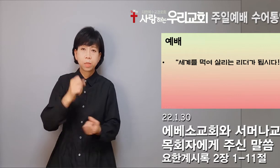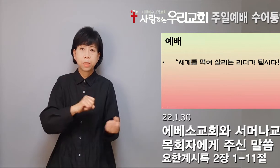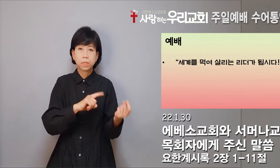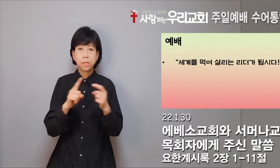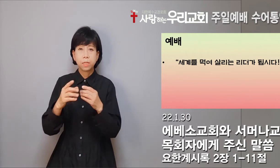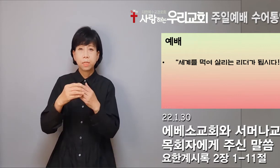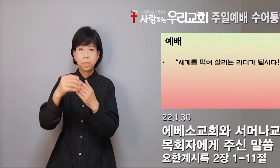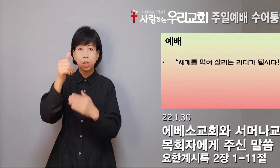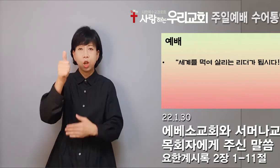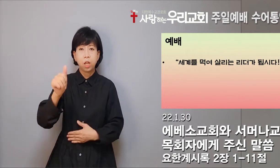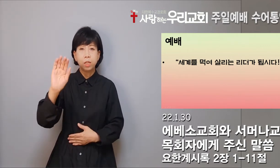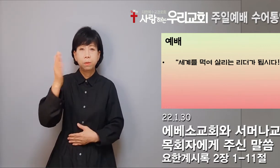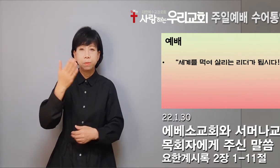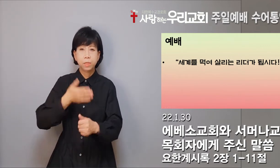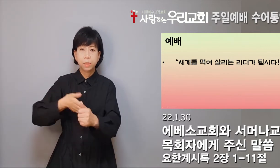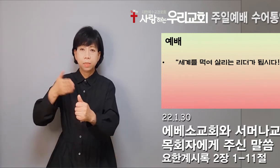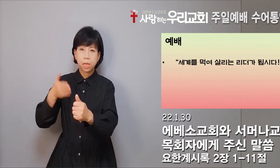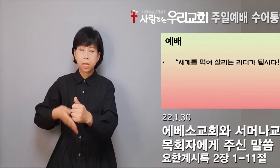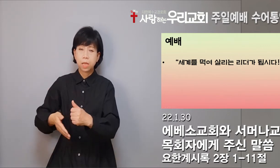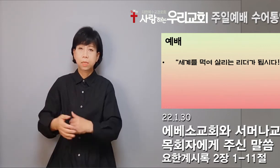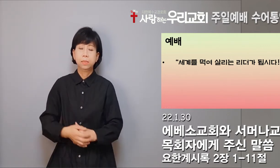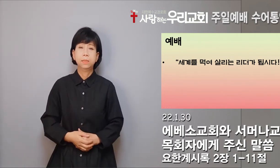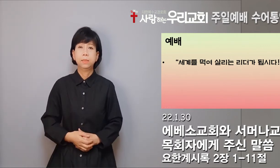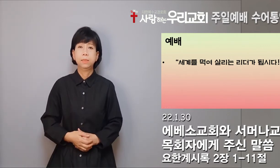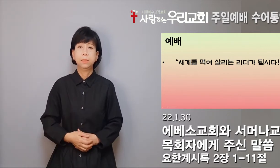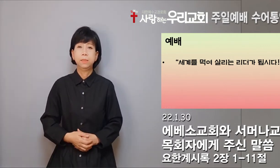살리는 리더가 됩시다.